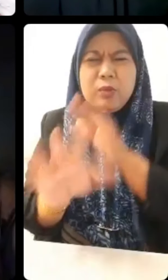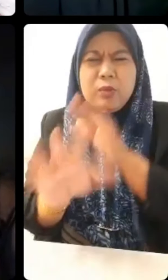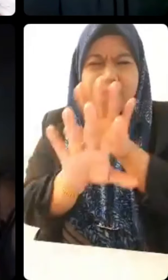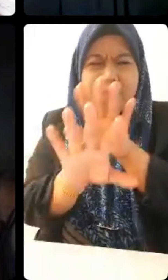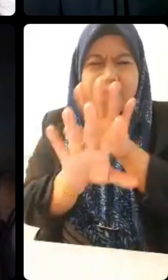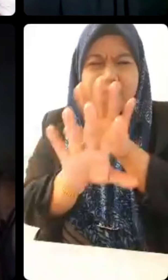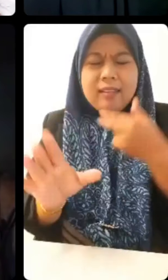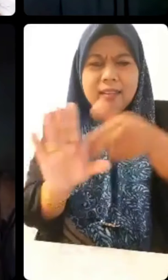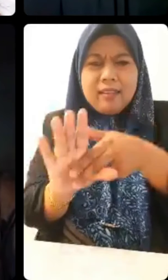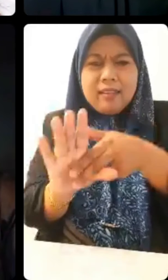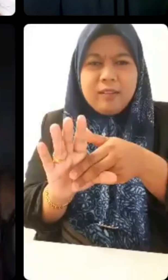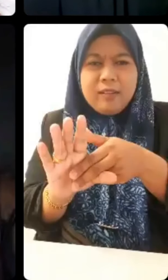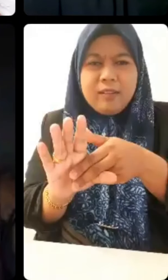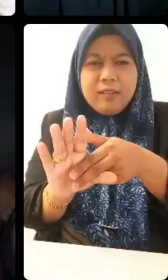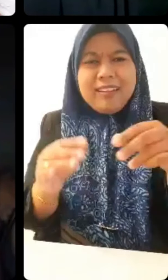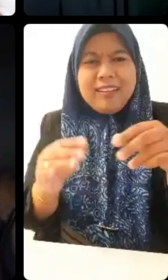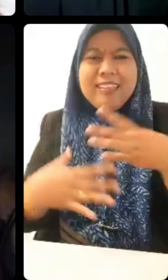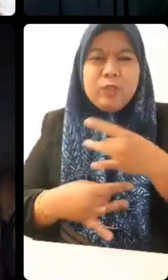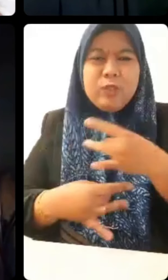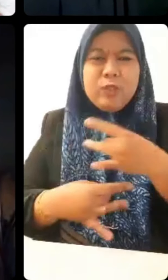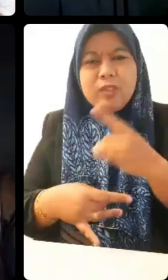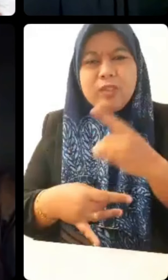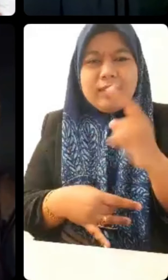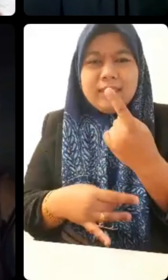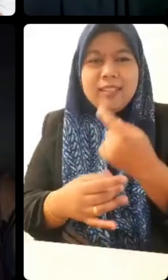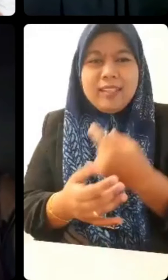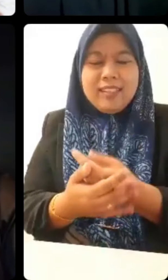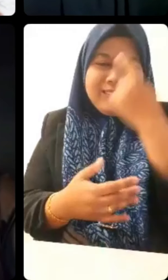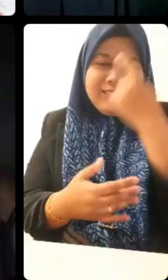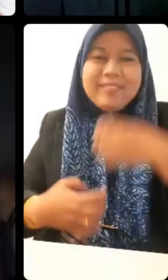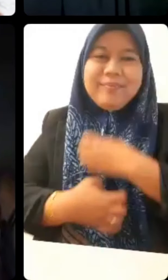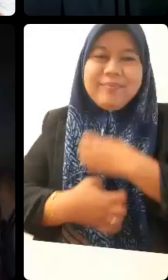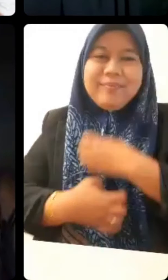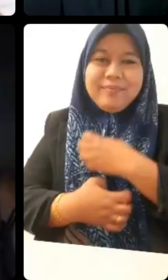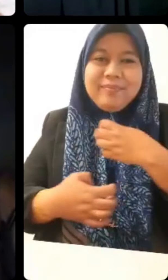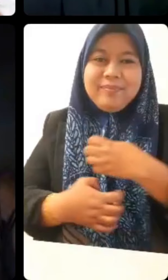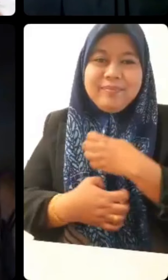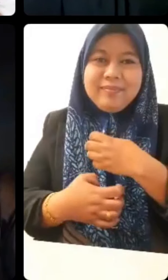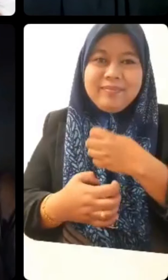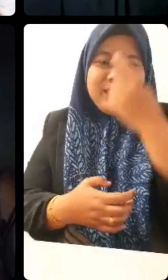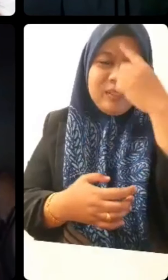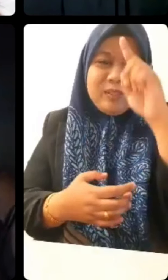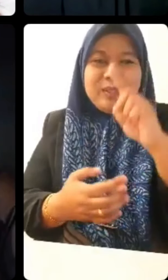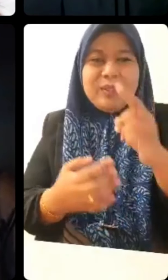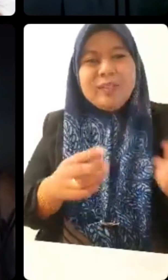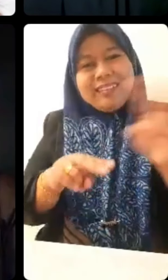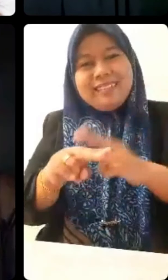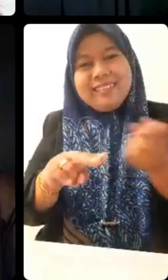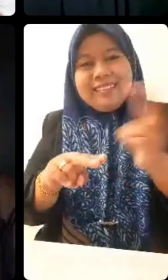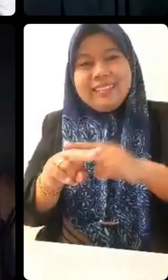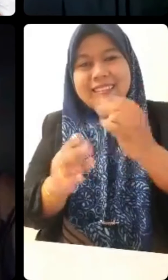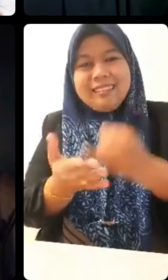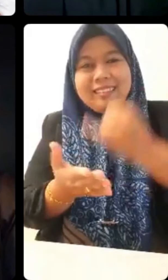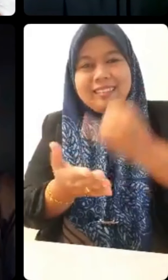sekadar suka-suka. Hanya sekadar seronok-seronok. Hanya just menambah ilmu saja. Tetapi